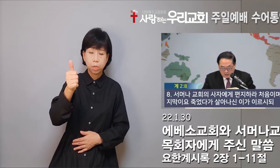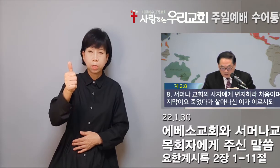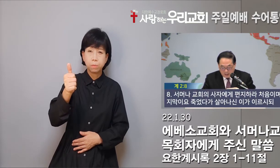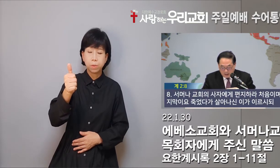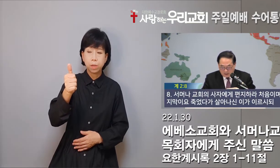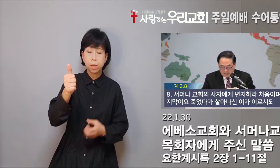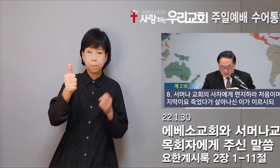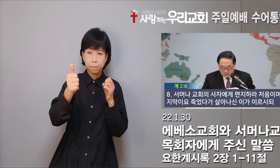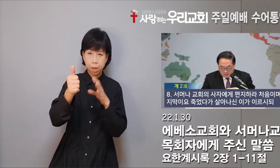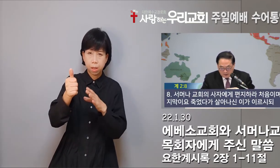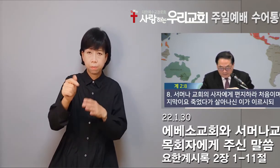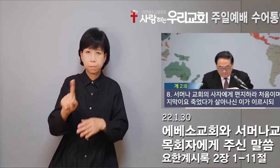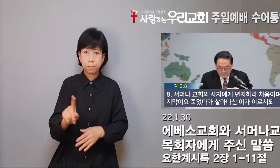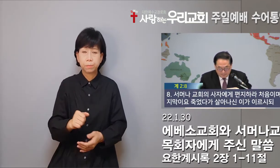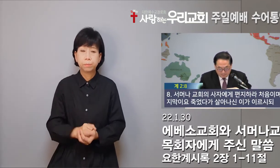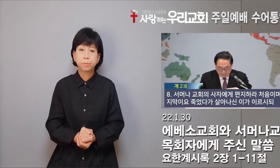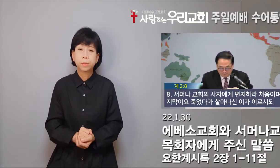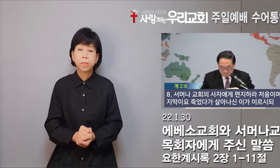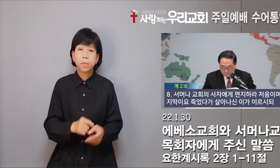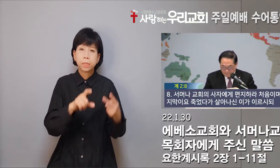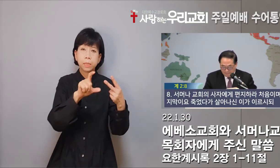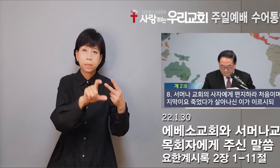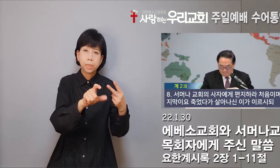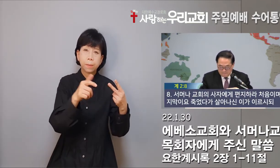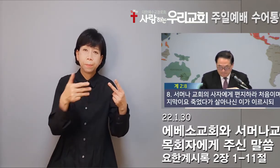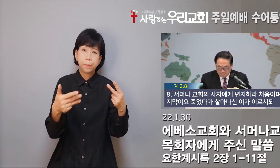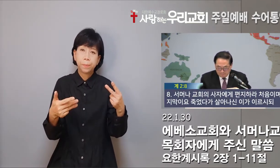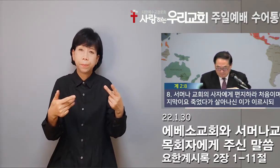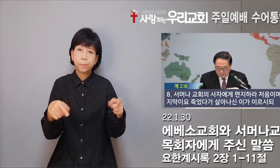8절 말씀 다 같이 읽겠습니다.